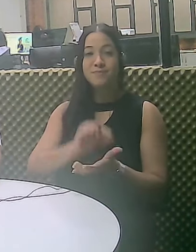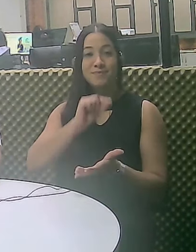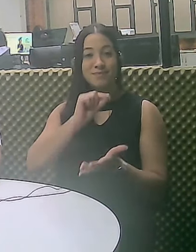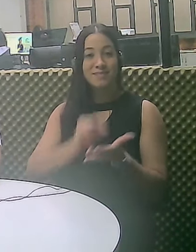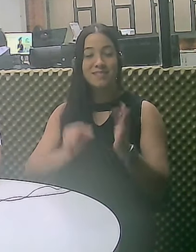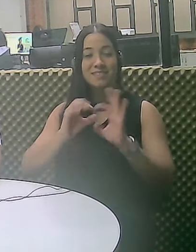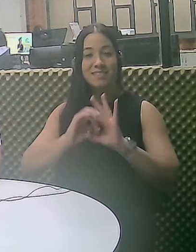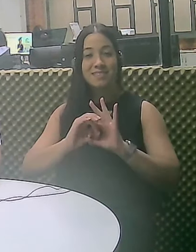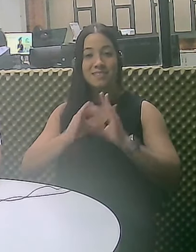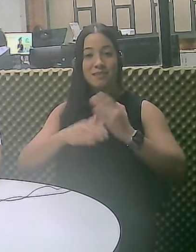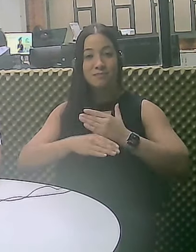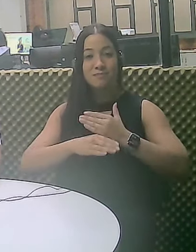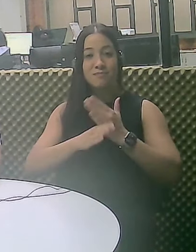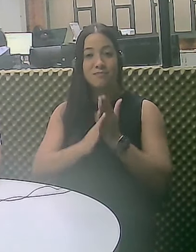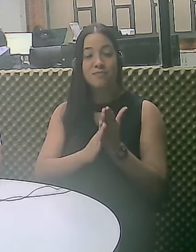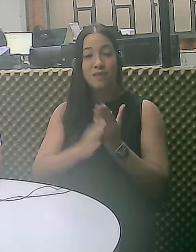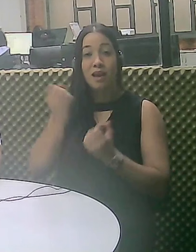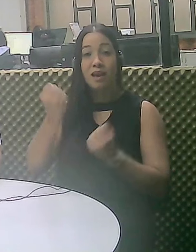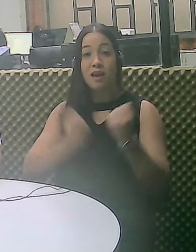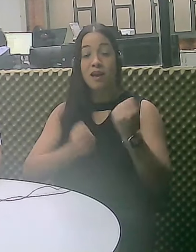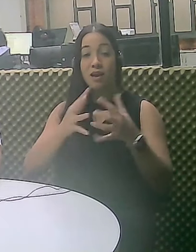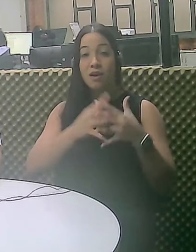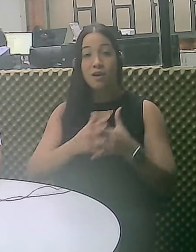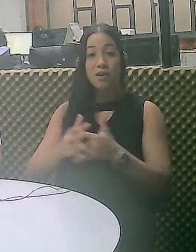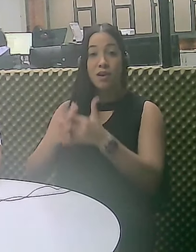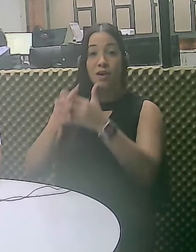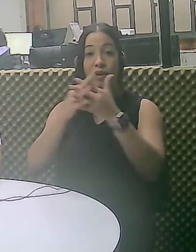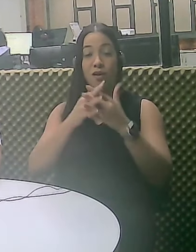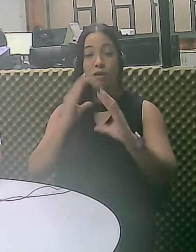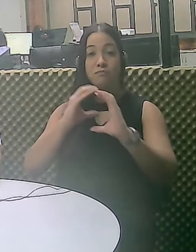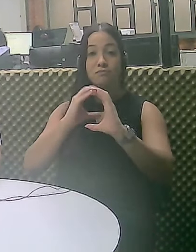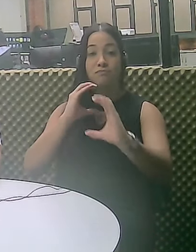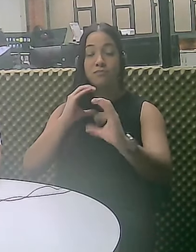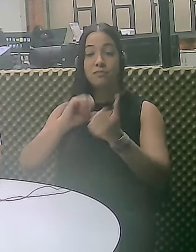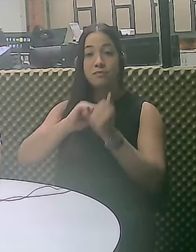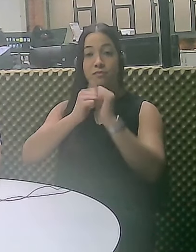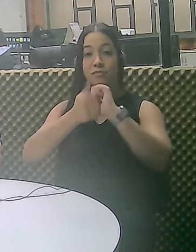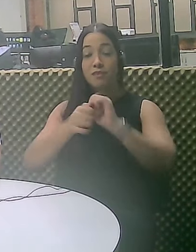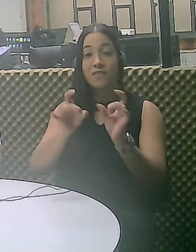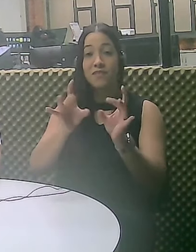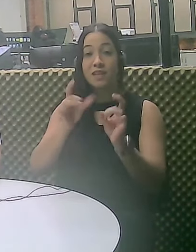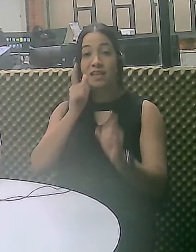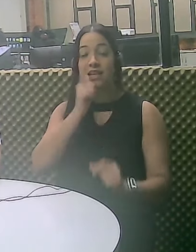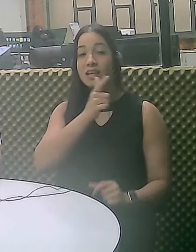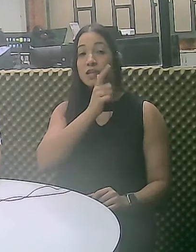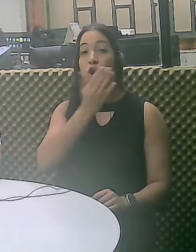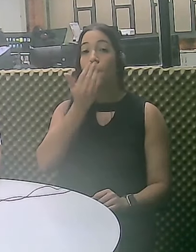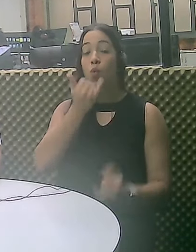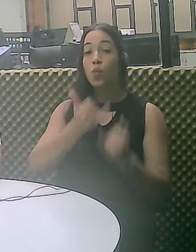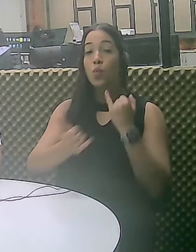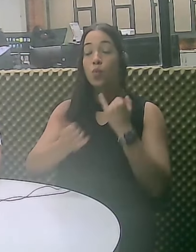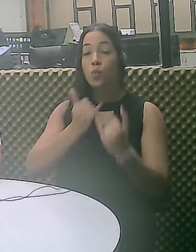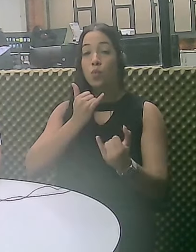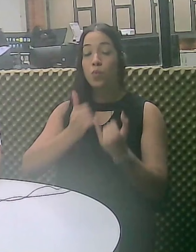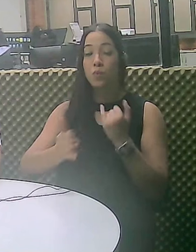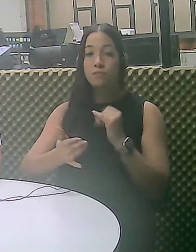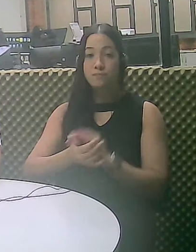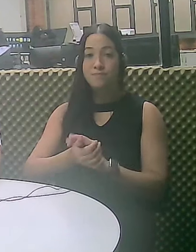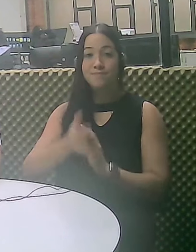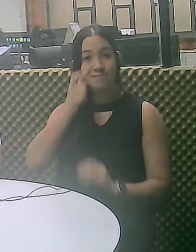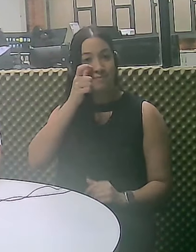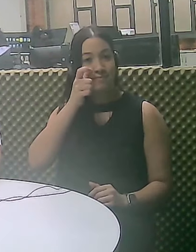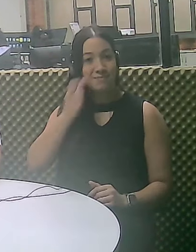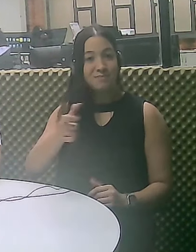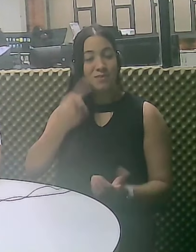vai permitir a regularização de food trucks, trailers, veículos adaptados para a venda de lanches e similares. Os